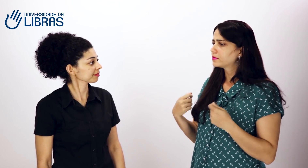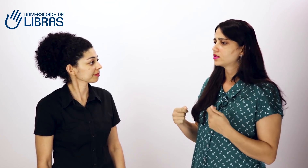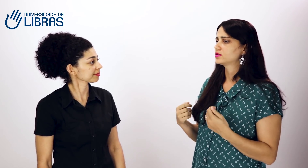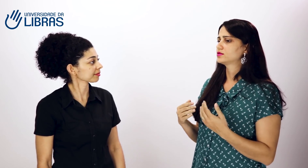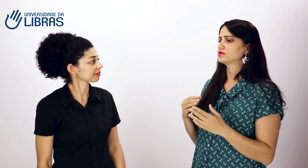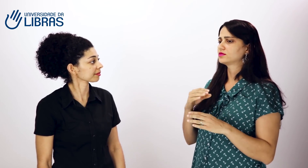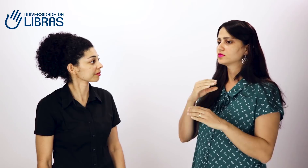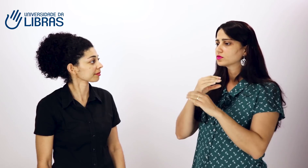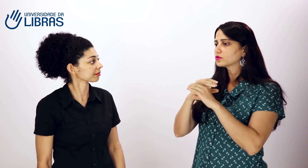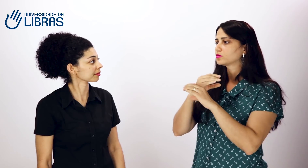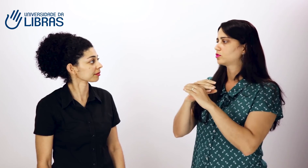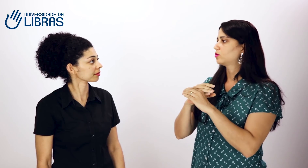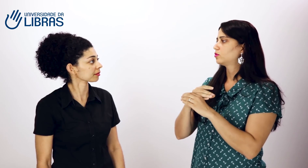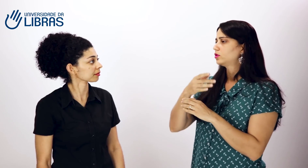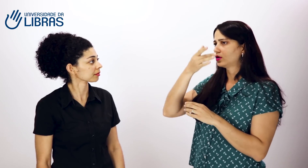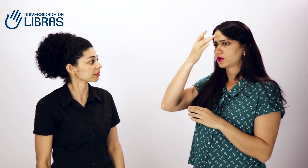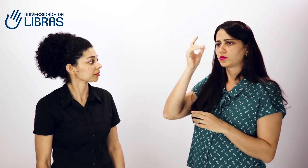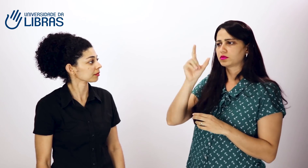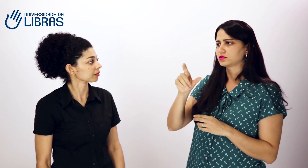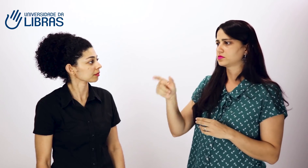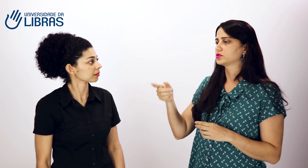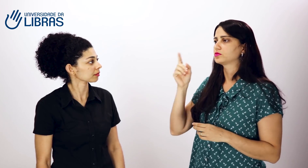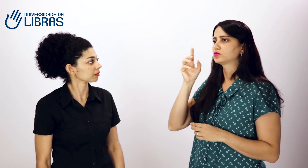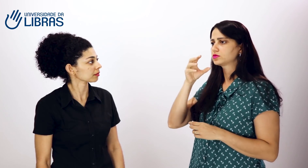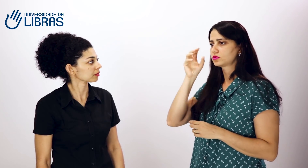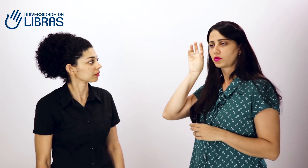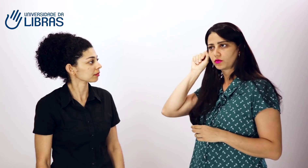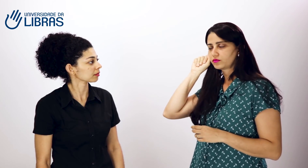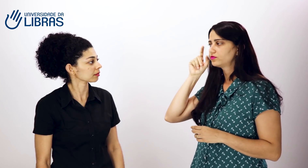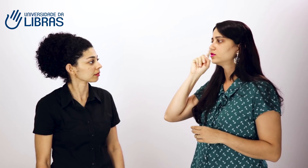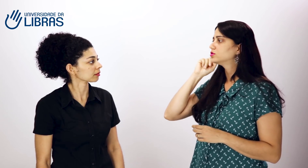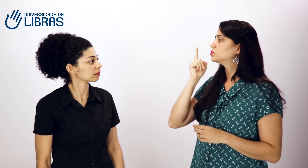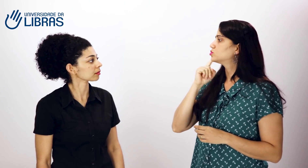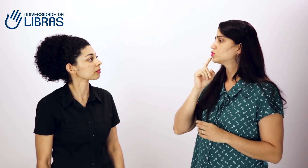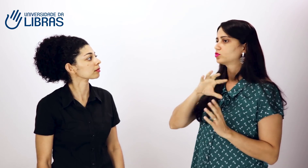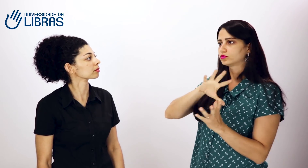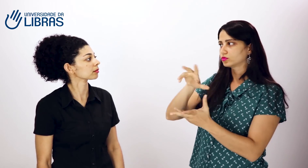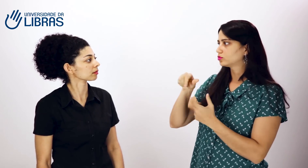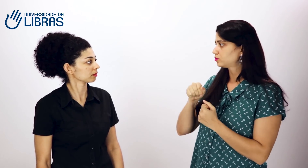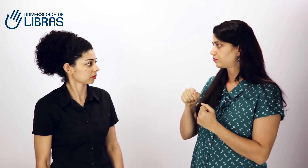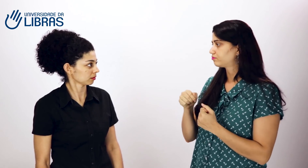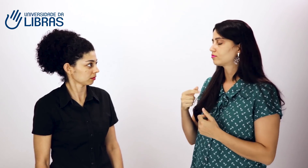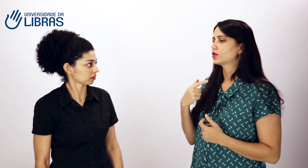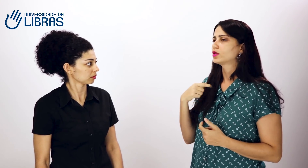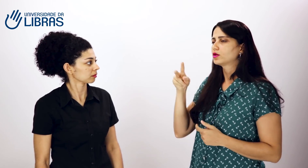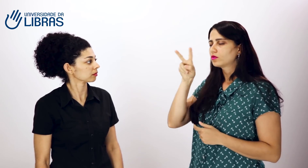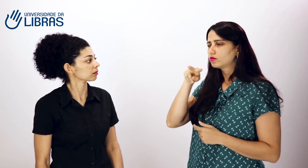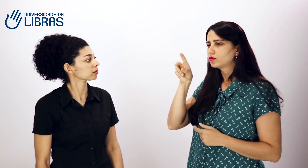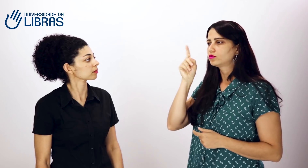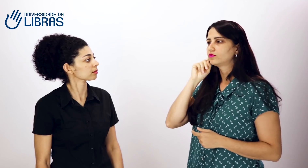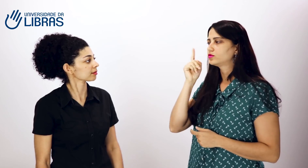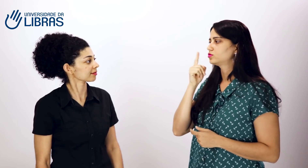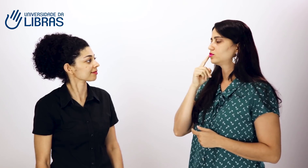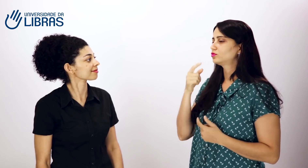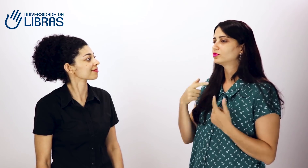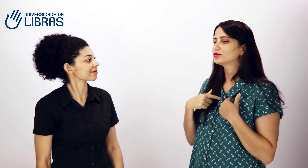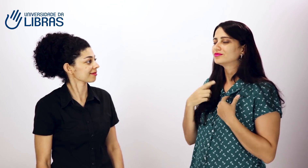psicóloga e eu ficava vendo e imaginando a questão de a psicóloga fazer esse atendimento psicológico e ter essa barreira